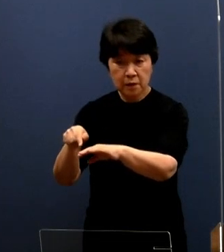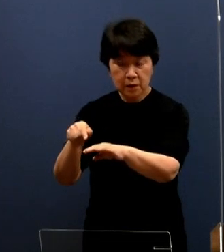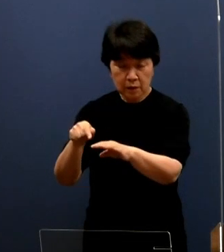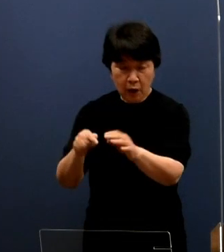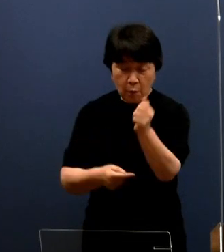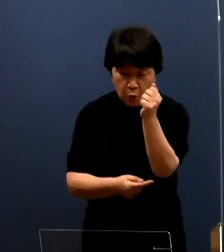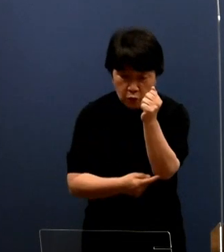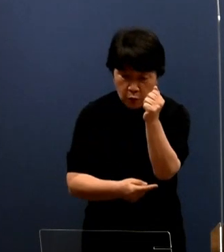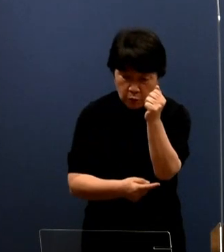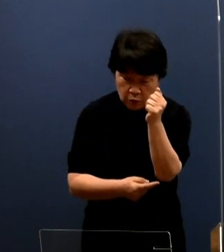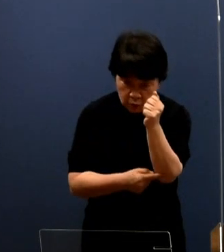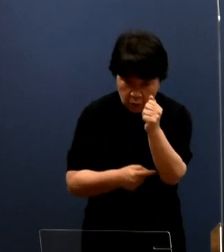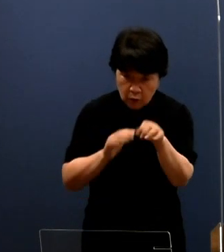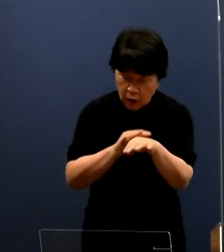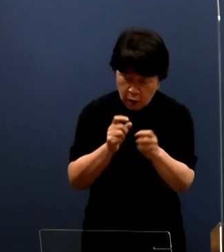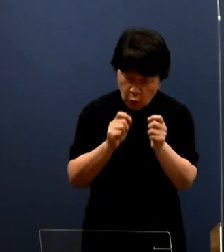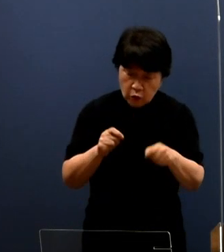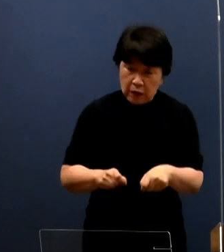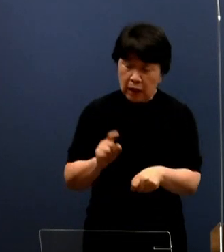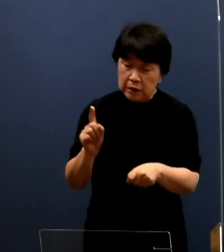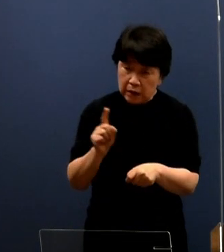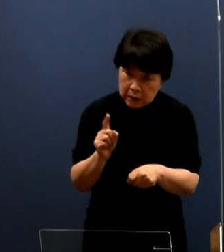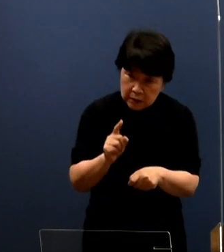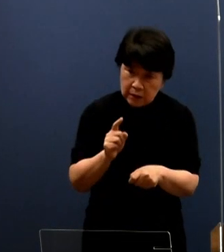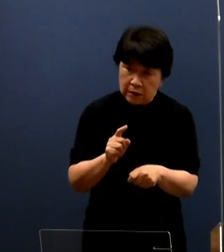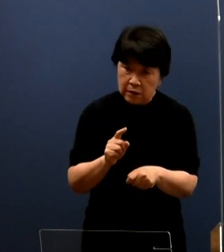ゃないか。で、